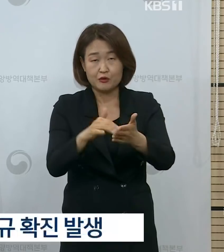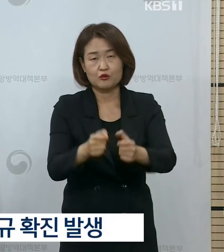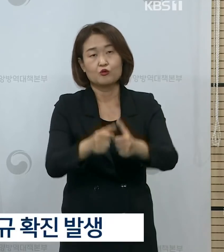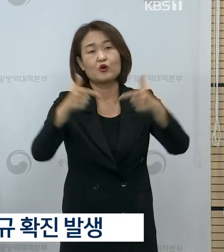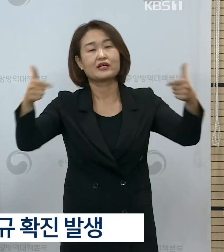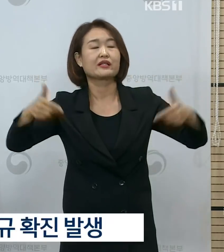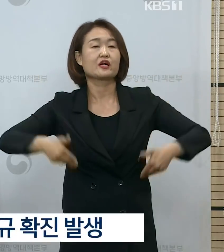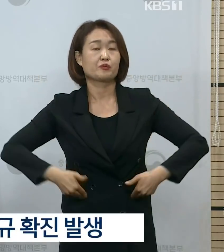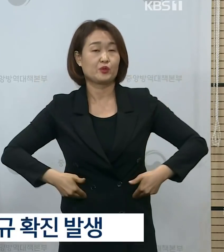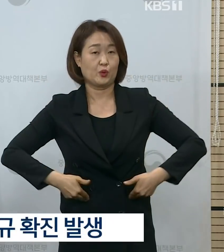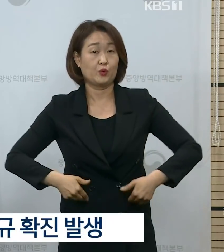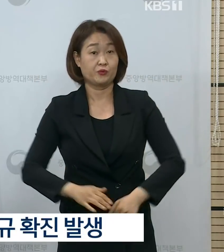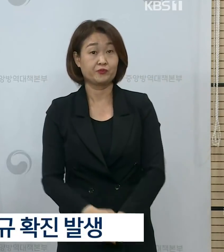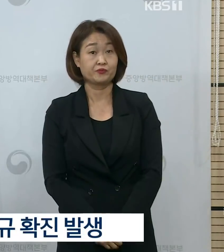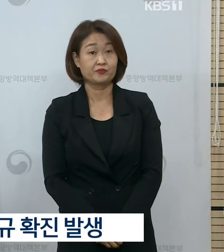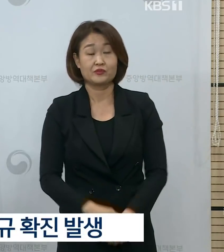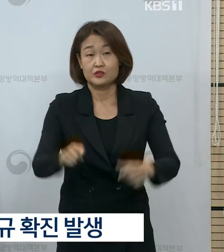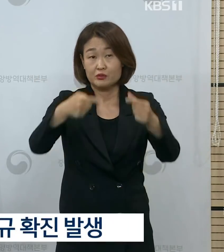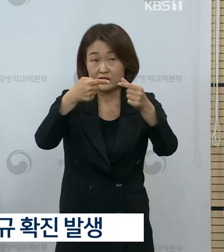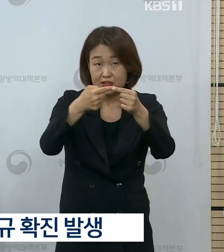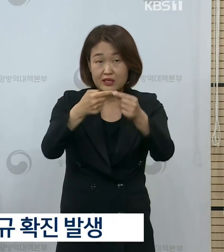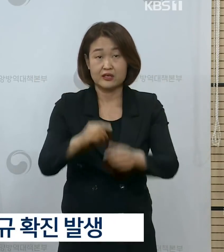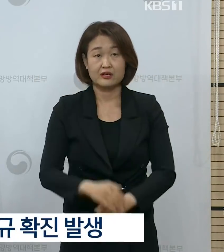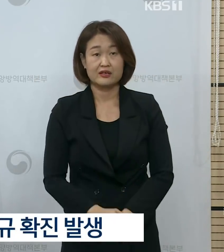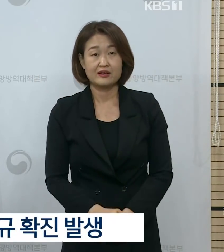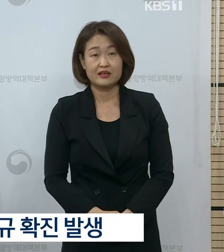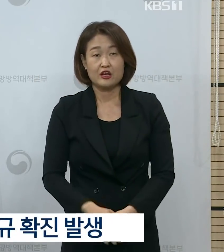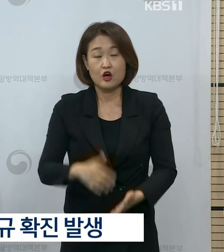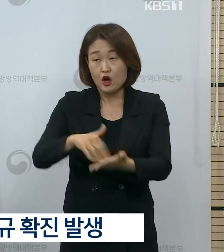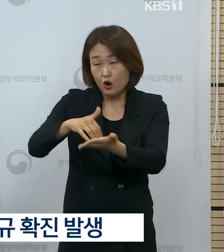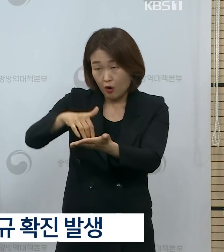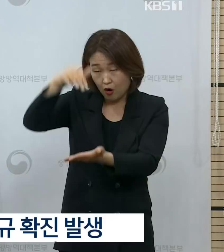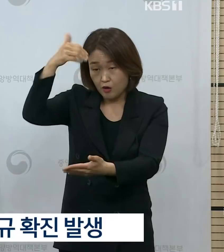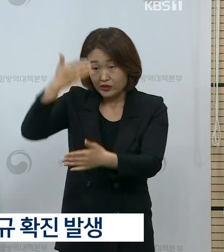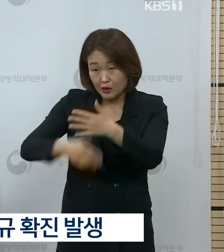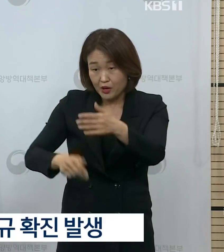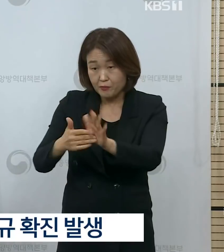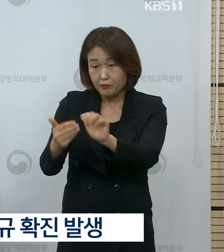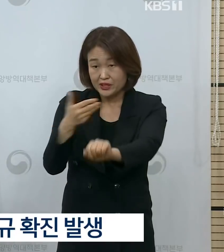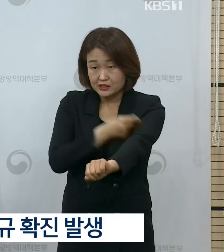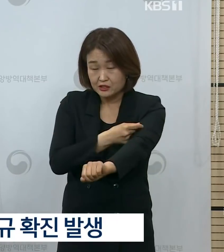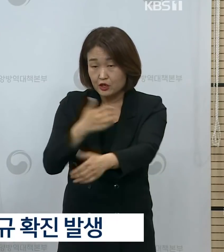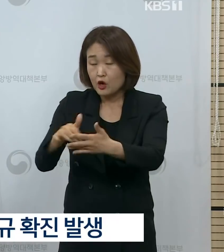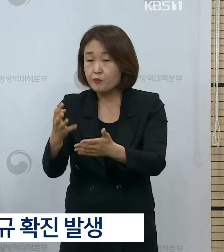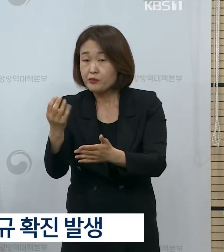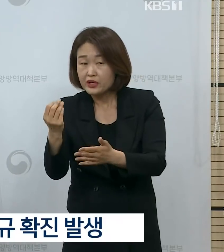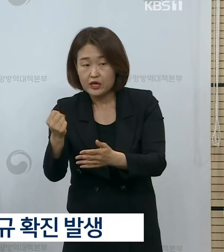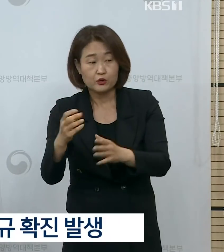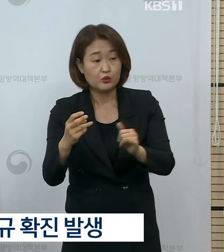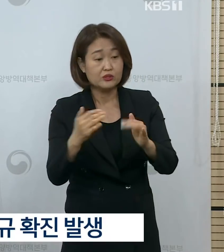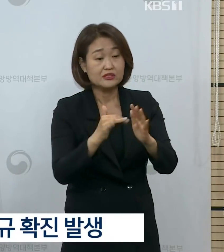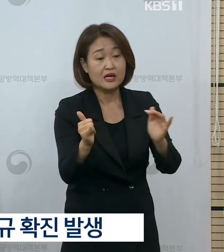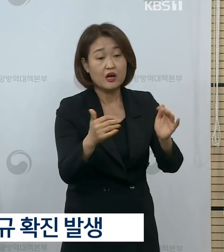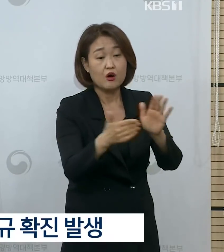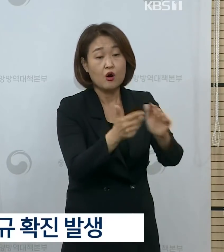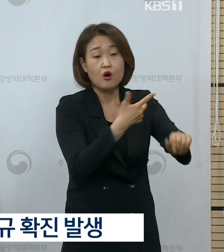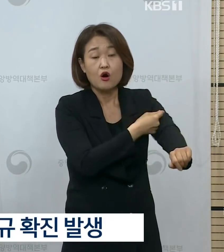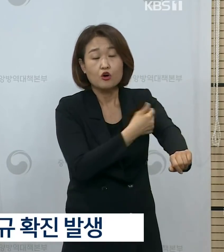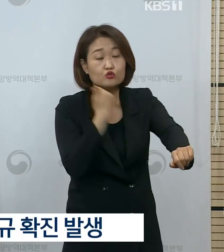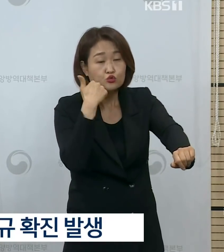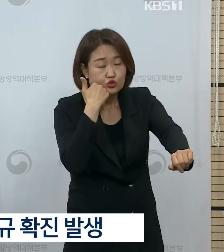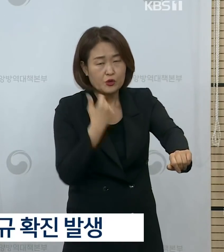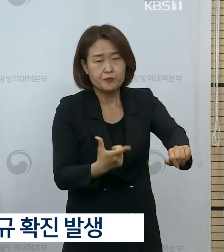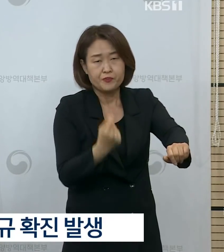상황입니다. 이를 위해 첫째, 적정 재고 관리와 접종 간격의 탄력적인 운영으로 1차